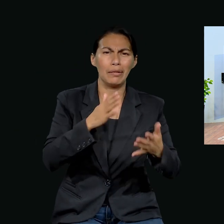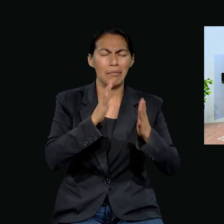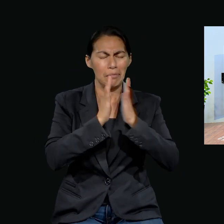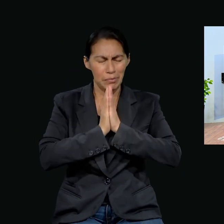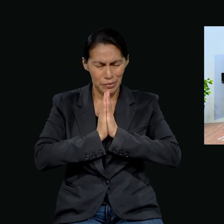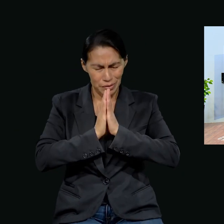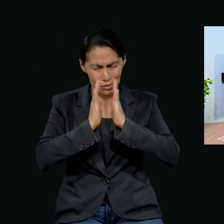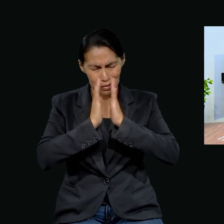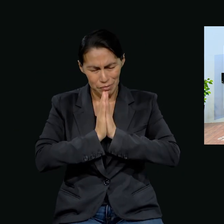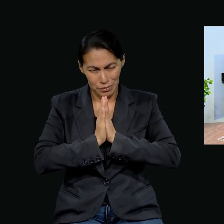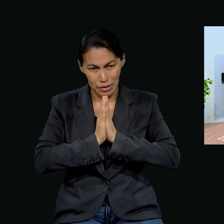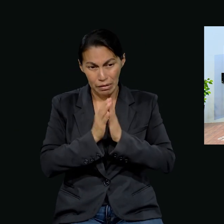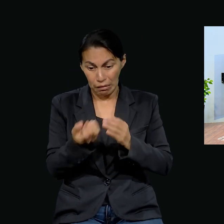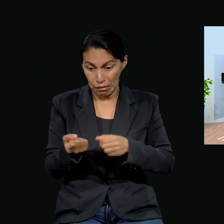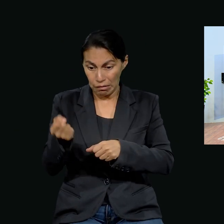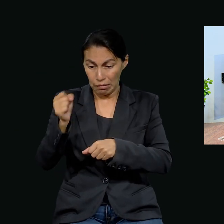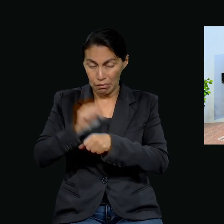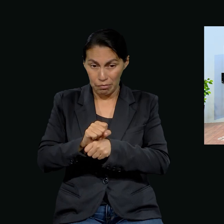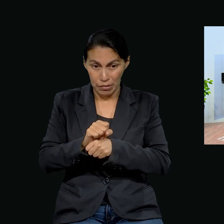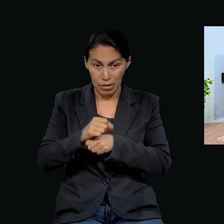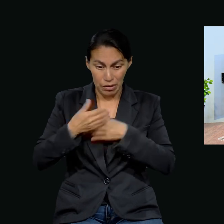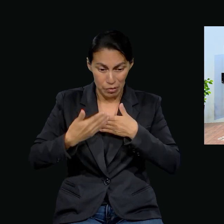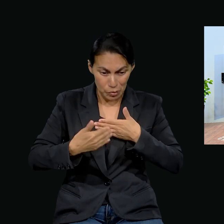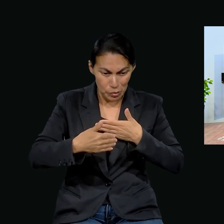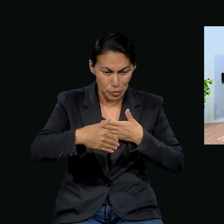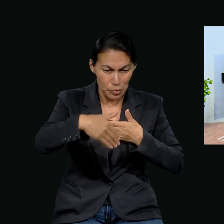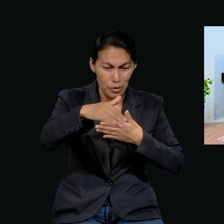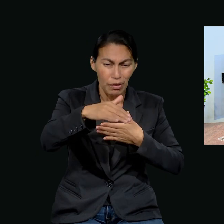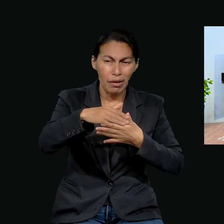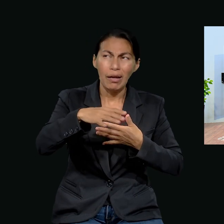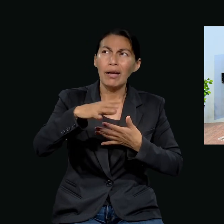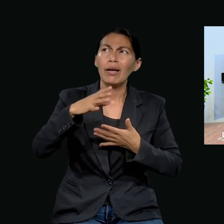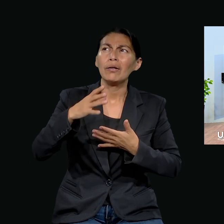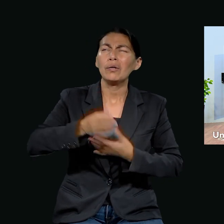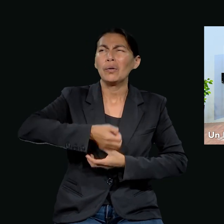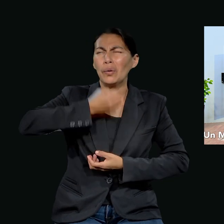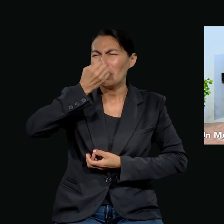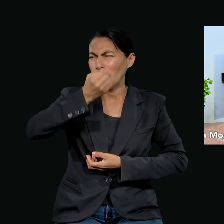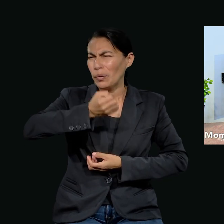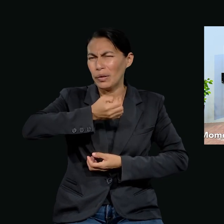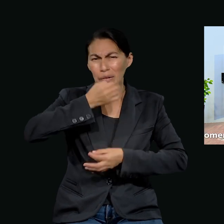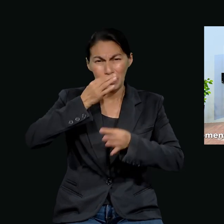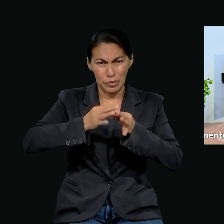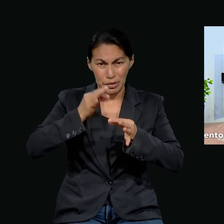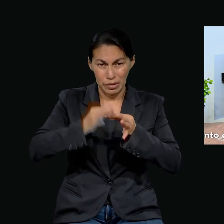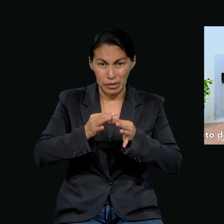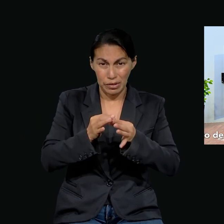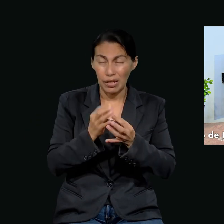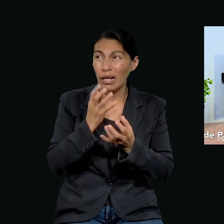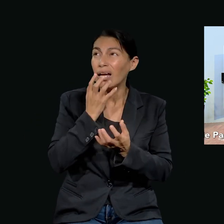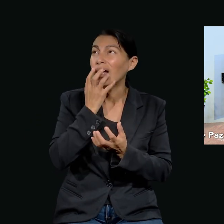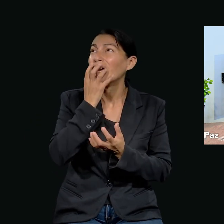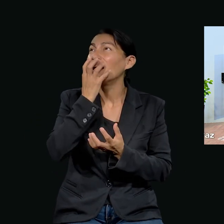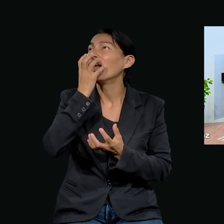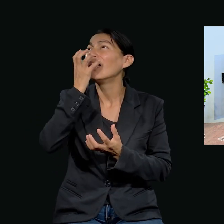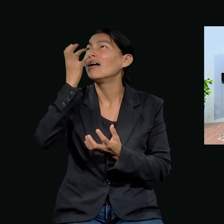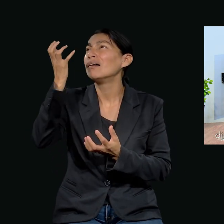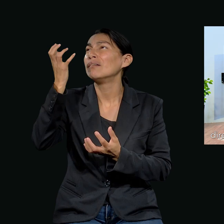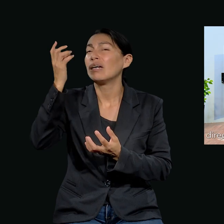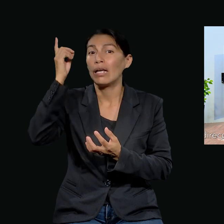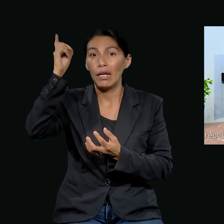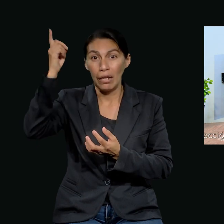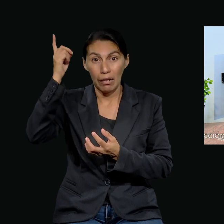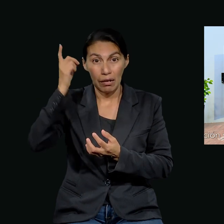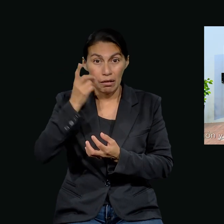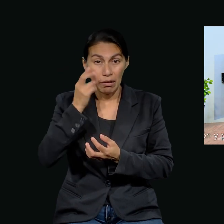toda esta semana Podamos reflexionar Y hacerla nuestra En oración Clama a Dios Él va a